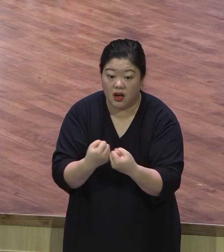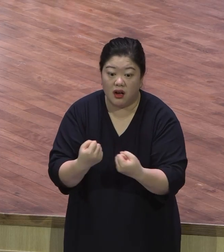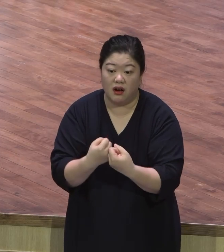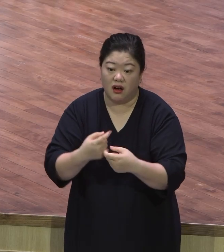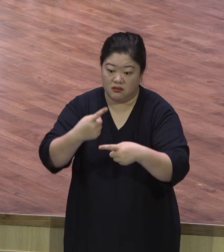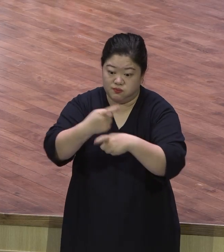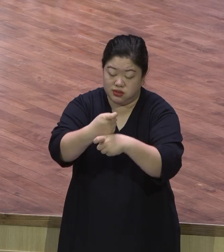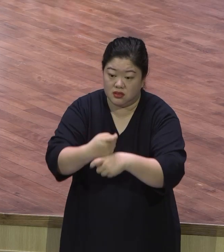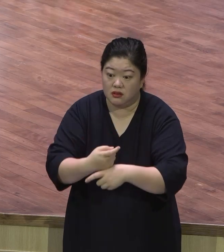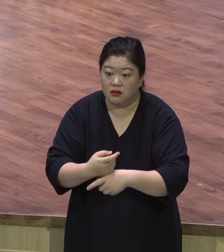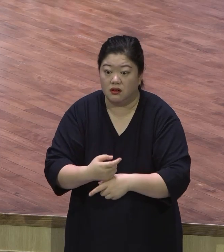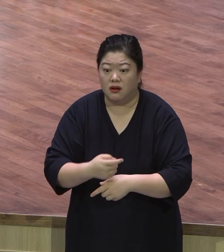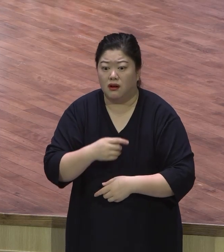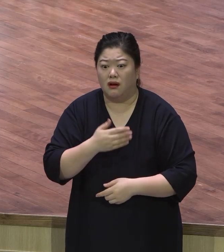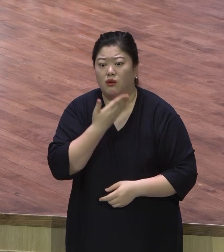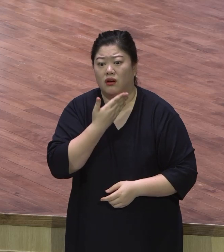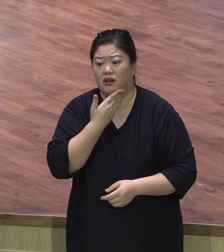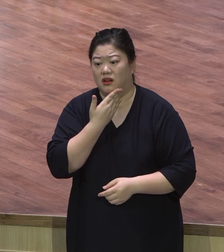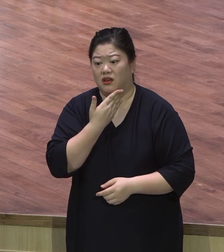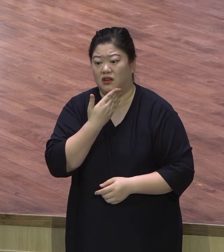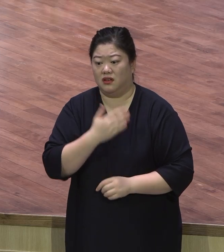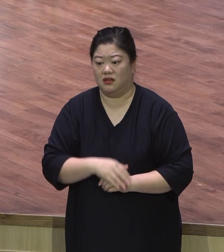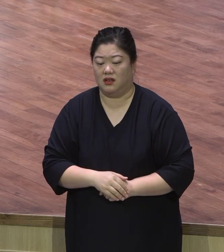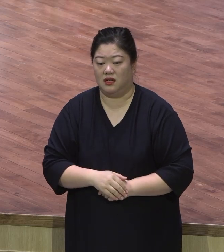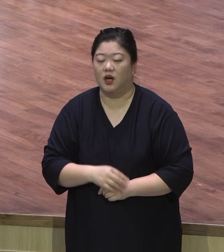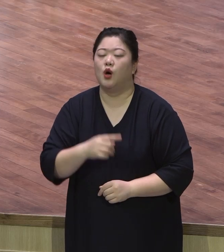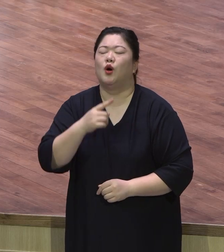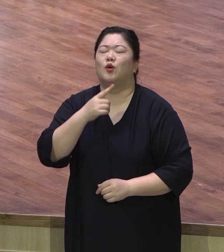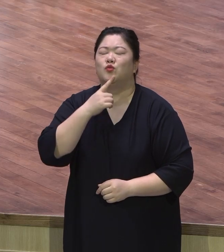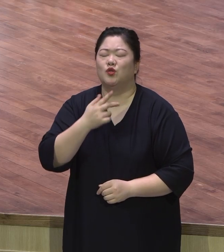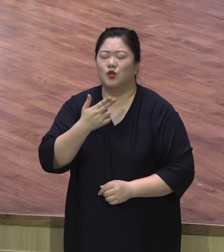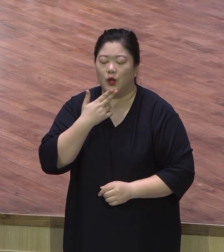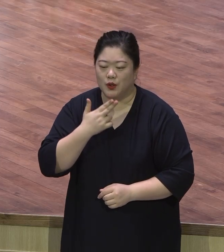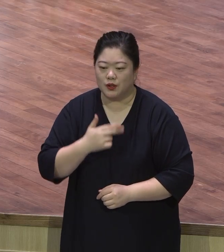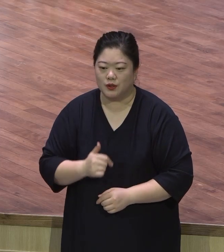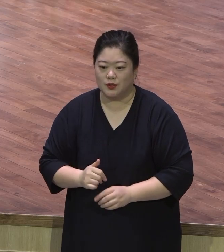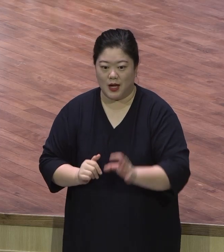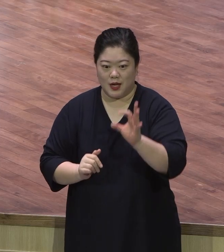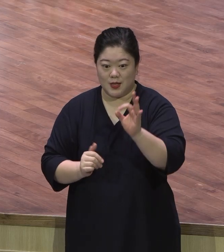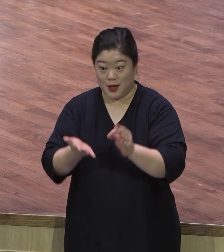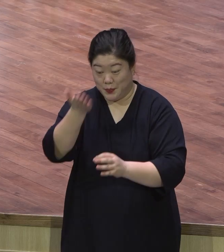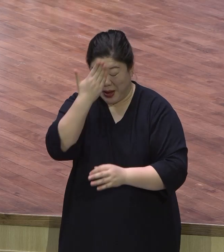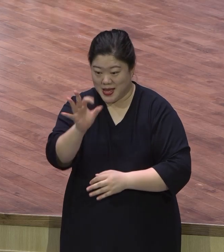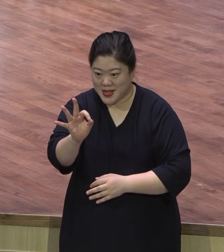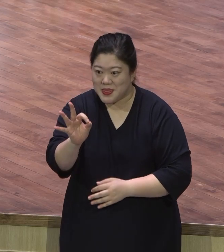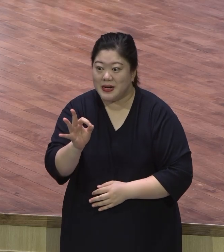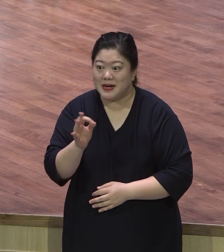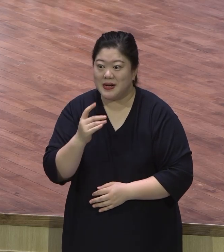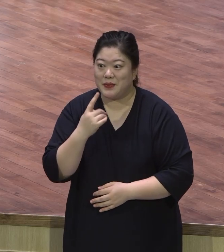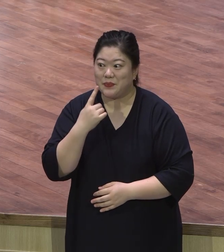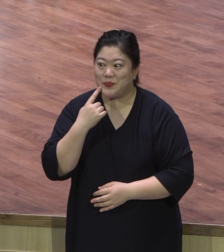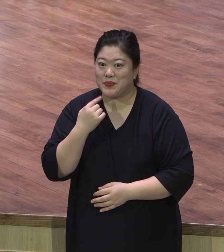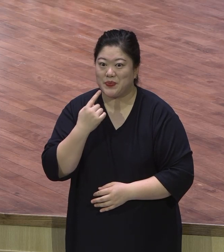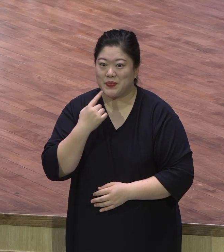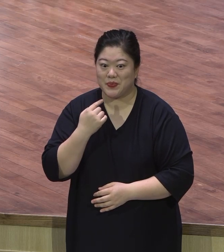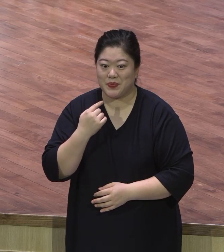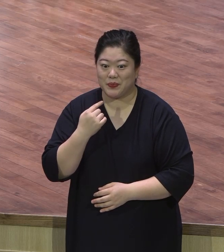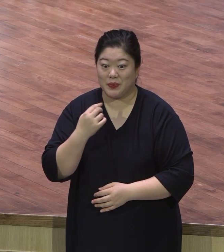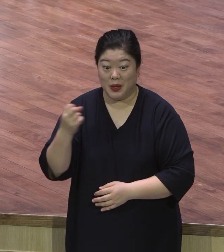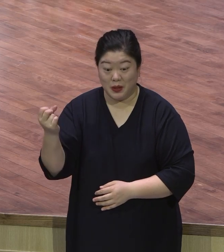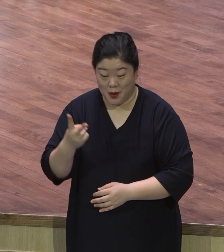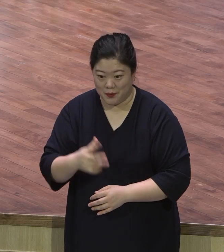인간이 돈을 볼 때마다 갖고 싶죠 자 좀 가지 못해 쌓고 싶죠 쌓고